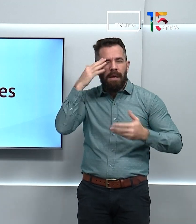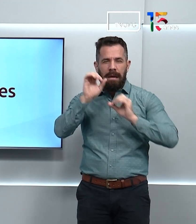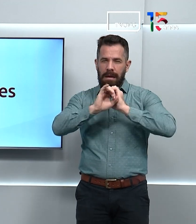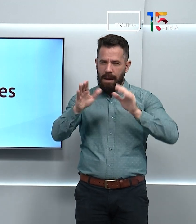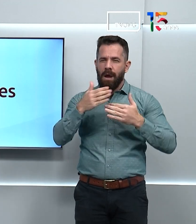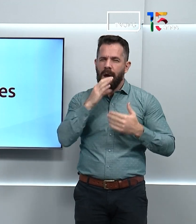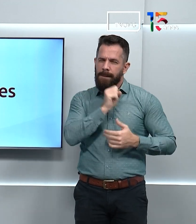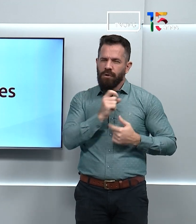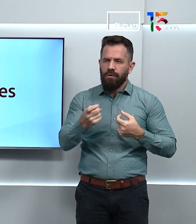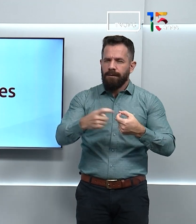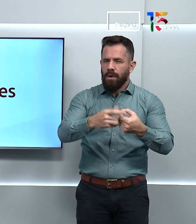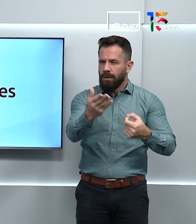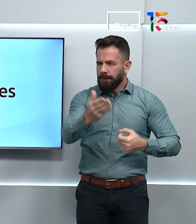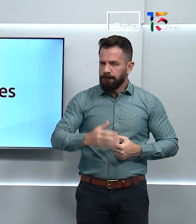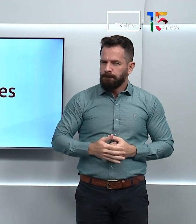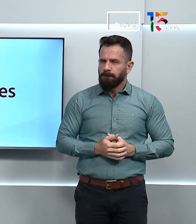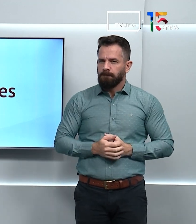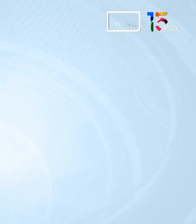pouquinho.